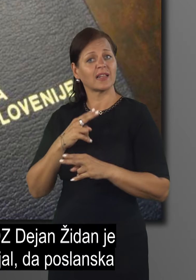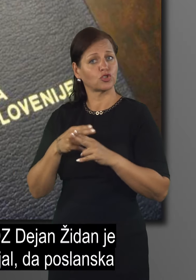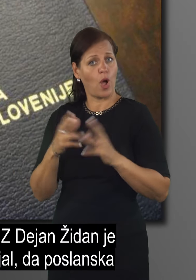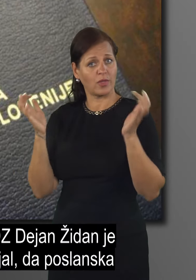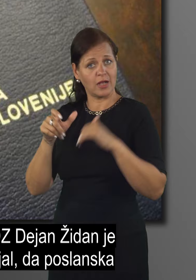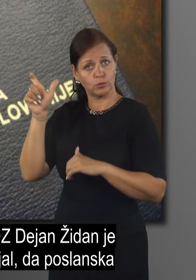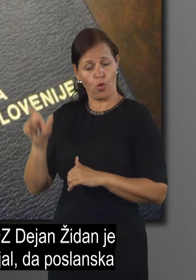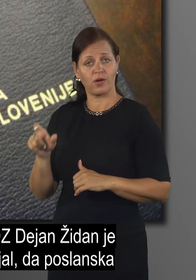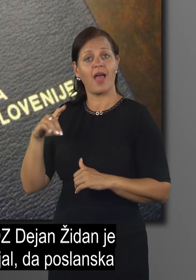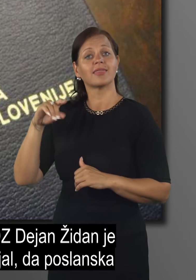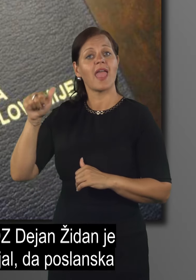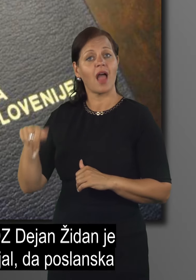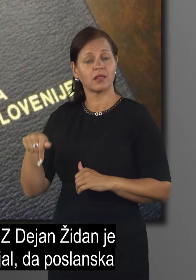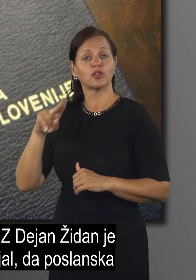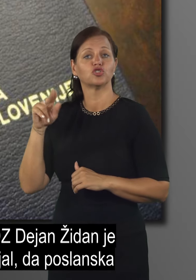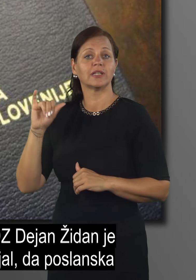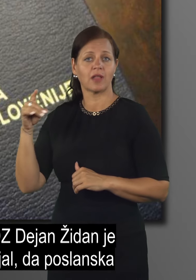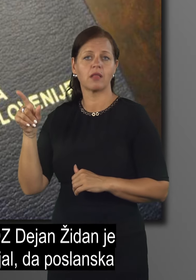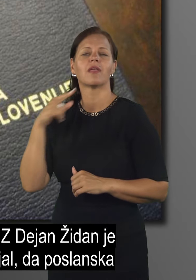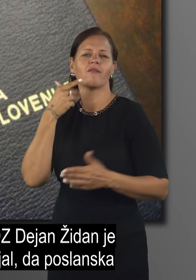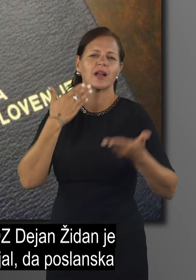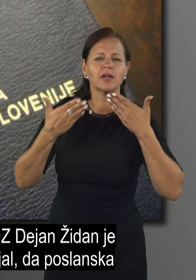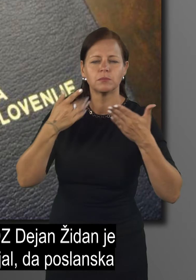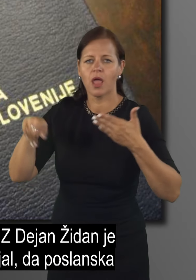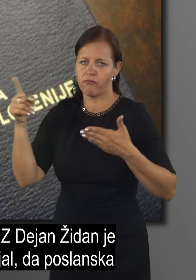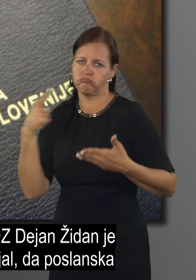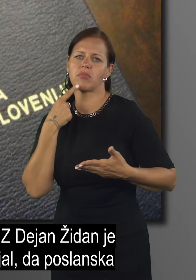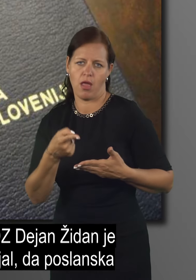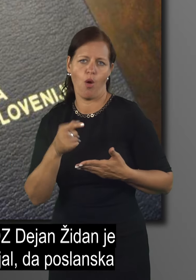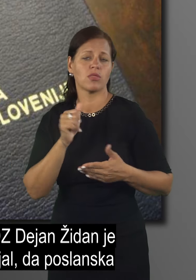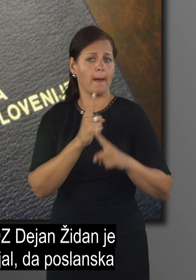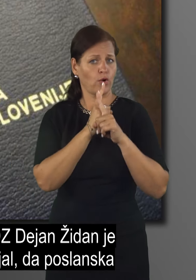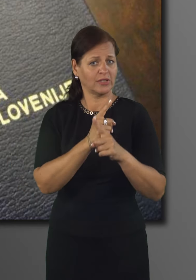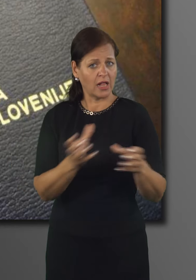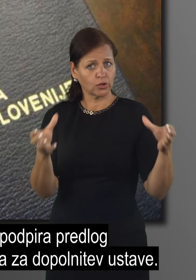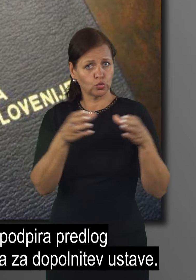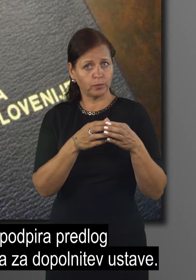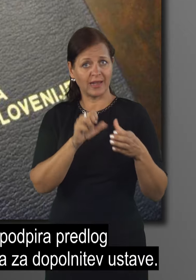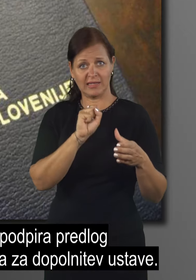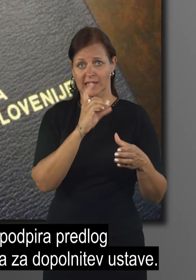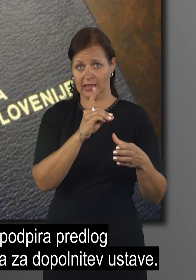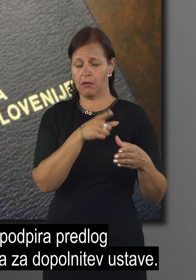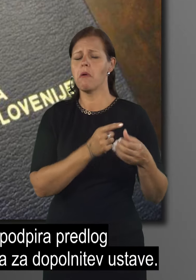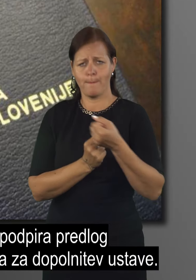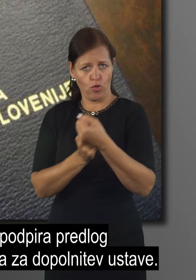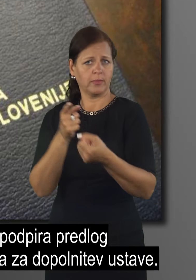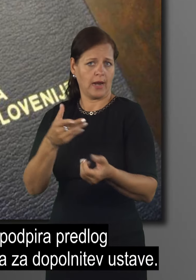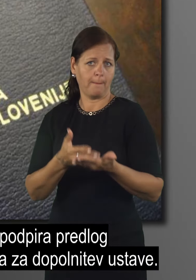Predsednik Državnega zbora Dejan Židan je v razpravi dejal, da poslanska skupina SD podpira predlog za začetek postopka za